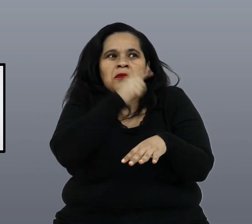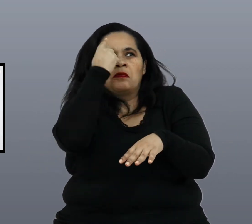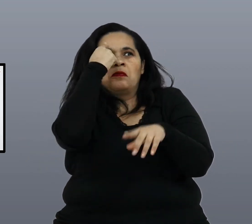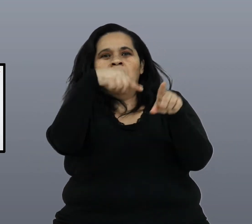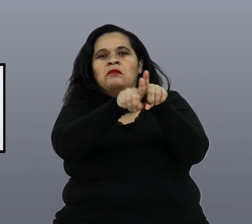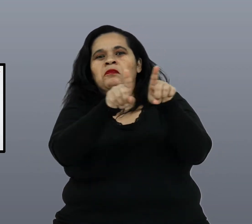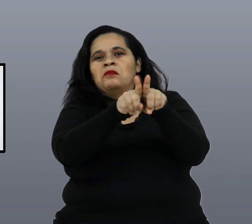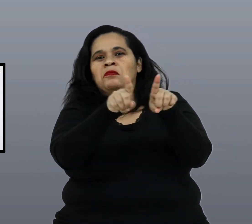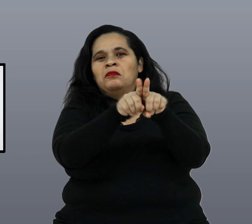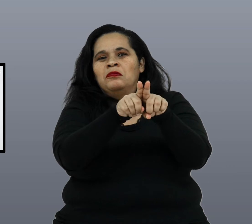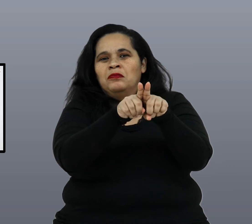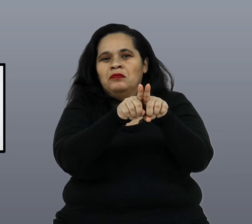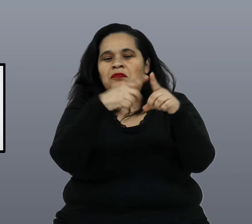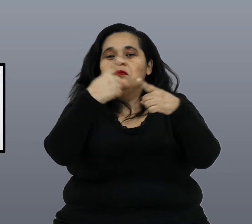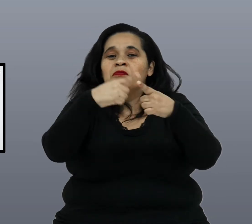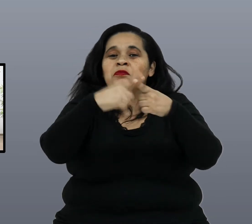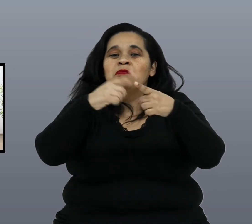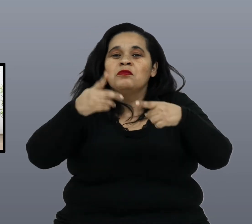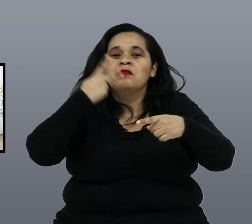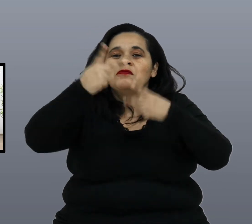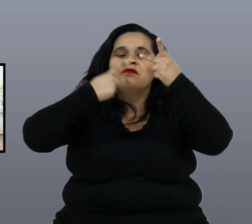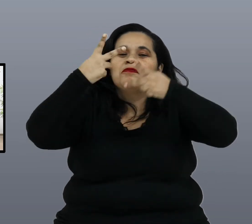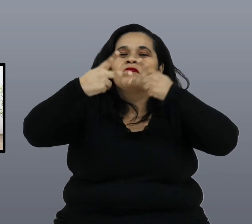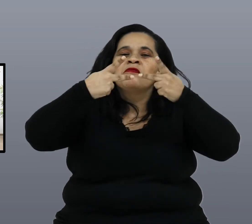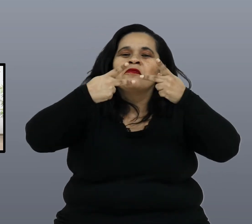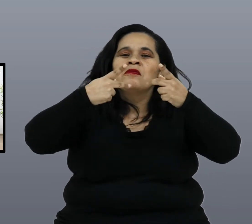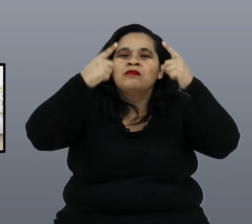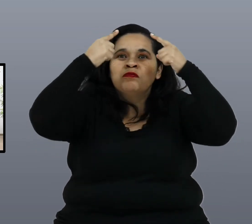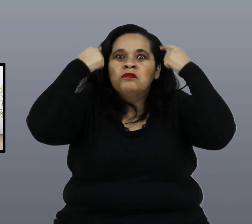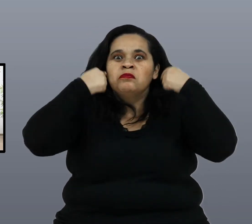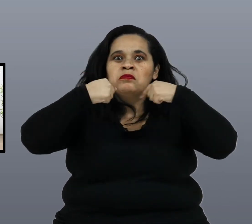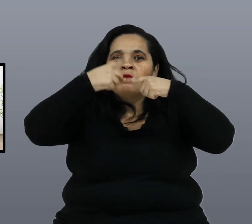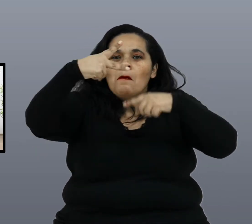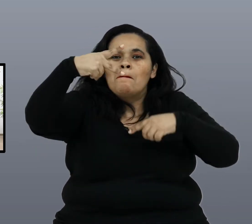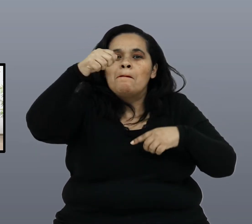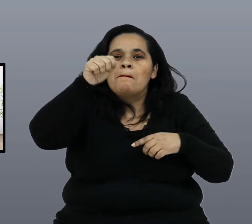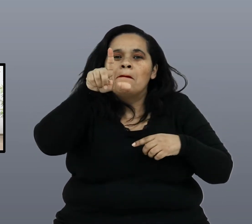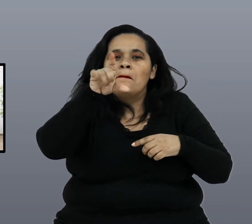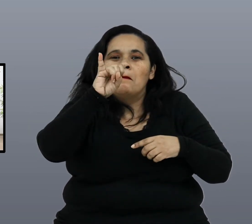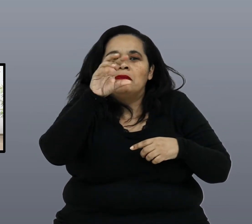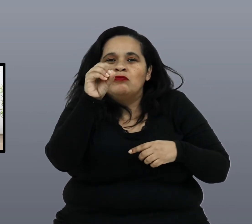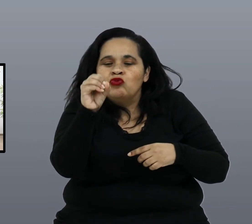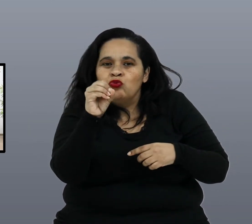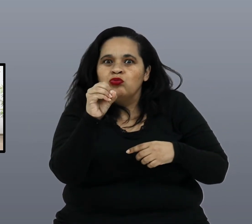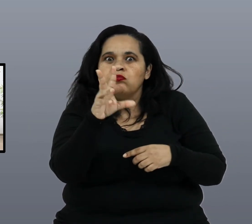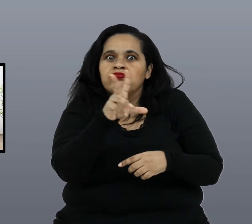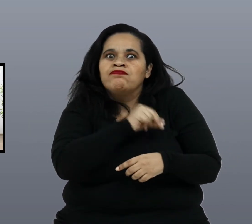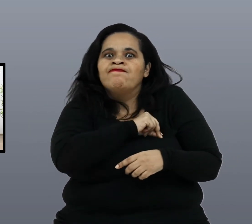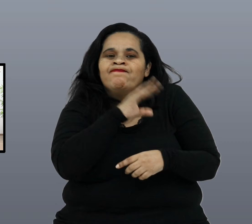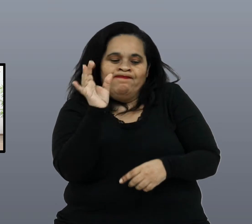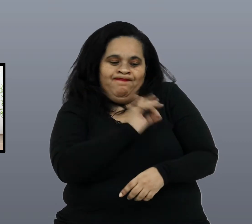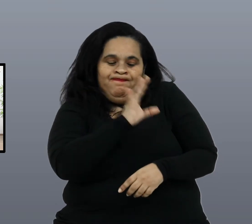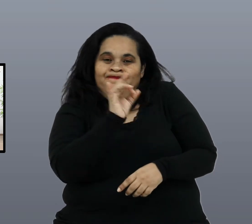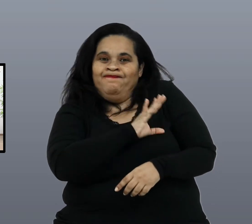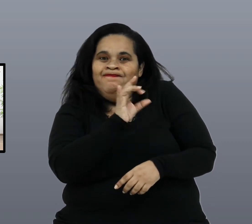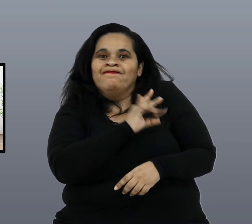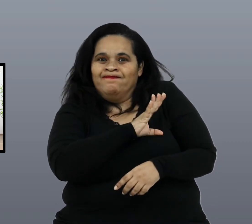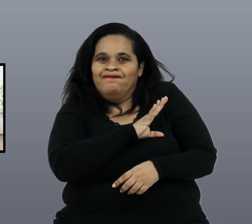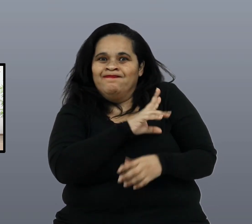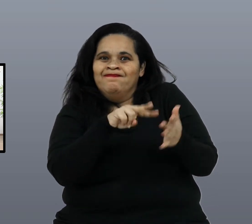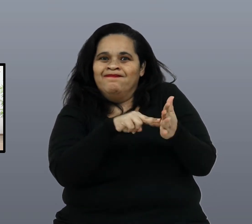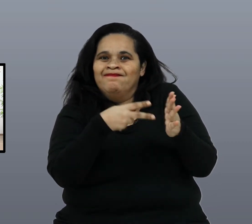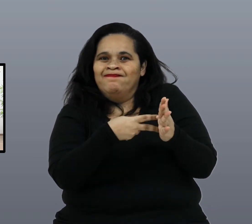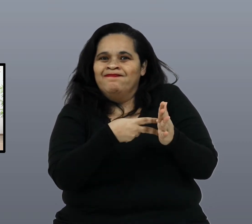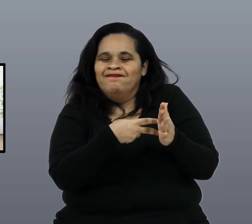Ficaria pálido. É assustador mesmo. Terror. É aterrorizado, né? De ver esse animal. E, além